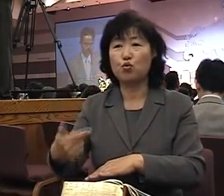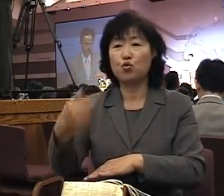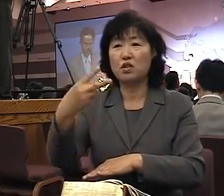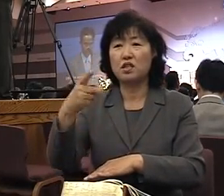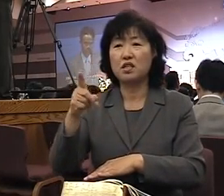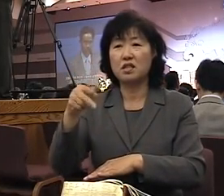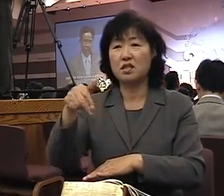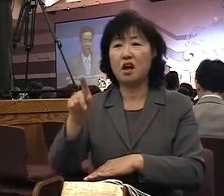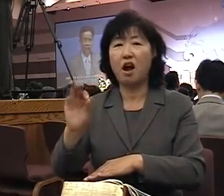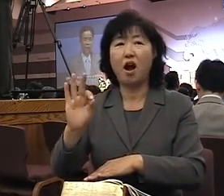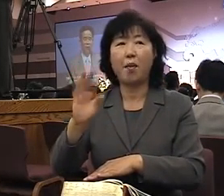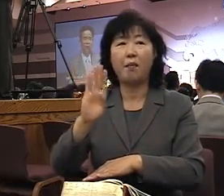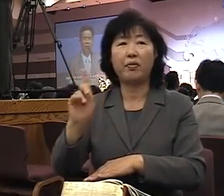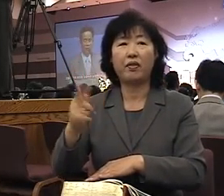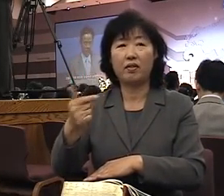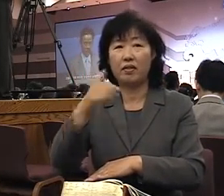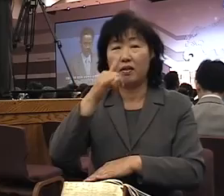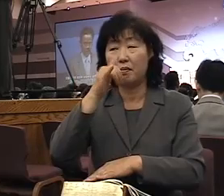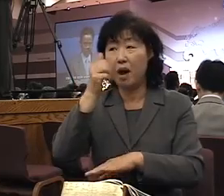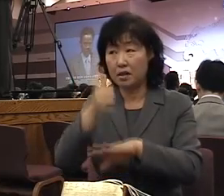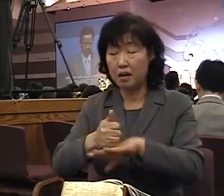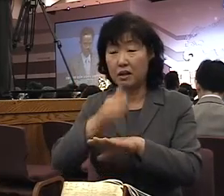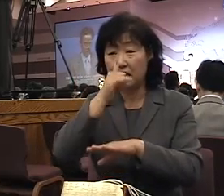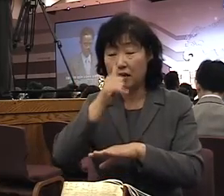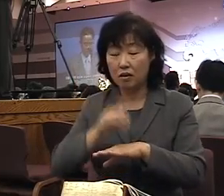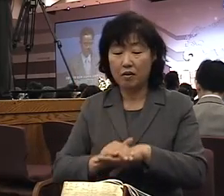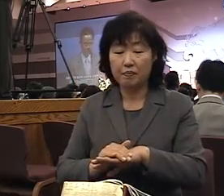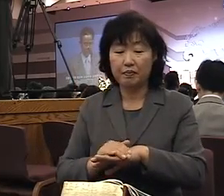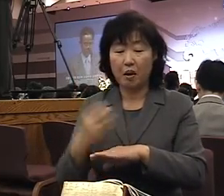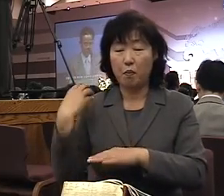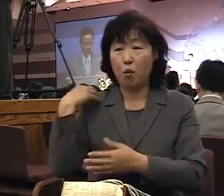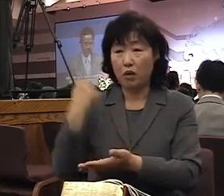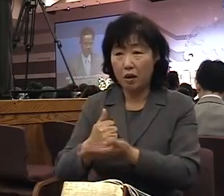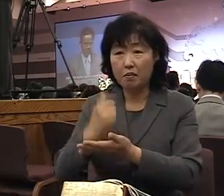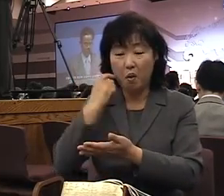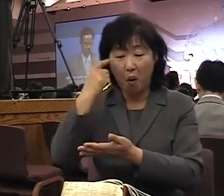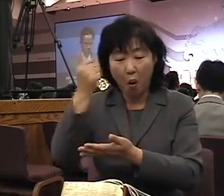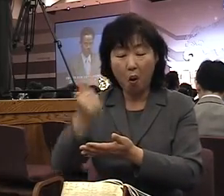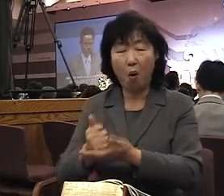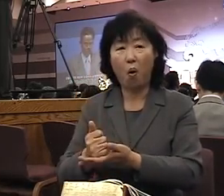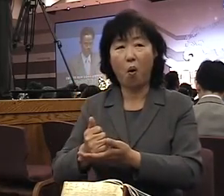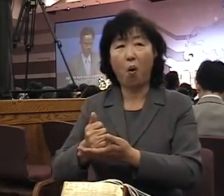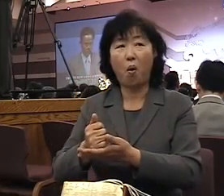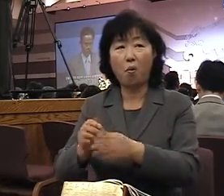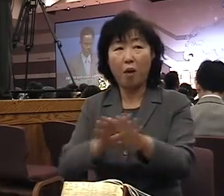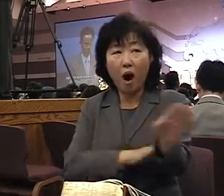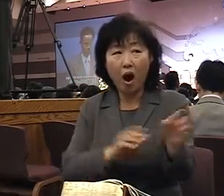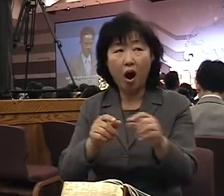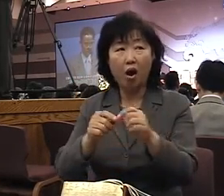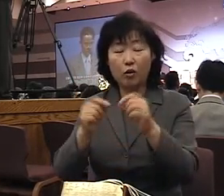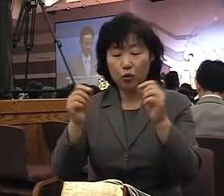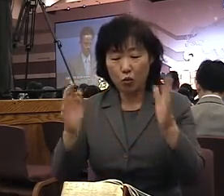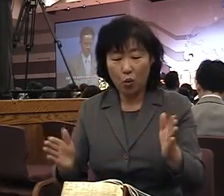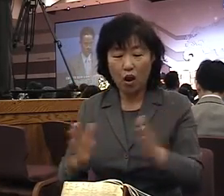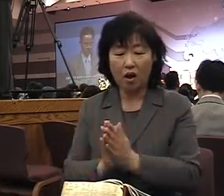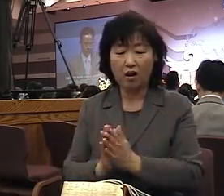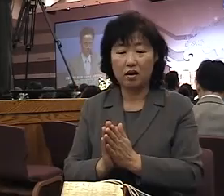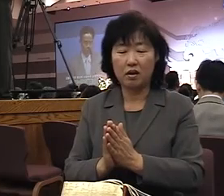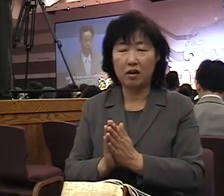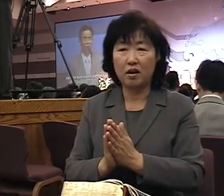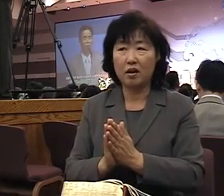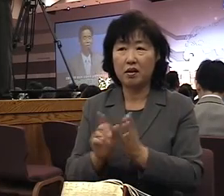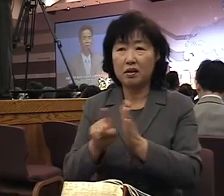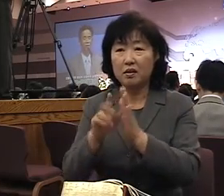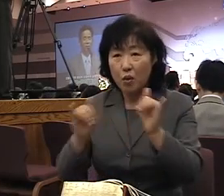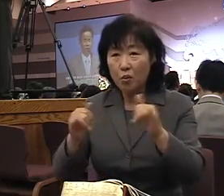담임 목사님과 함께 지난 한 학기 동안 순장반을 감사드리고 또 방학 동안 순원들의 영적 성숙과 모두의